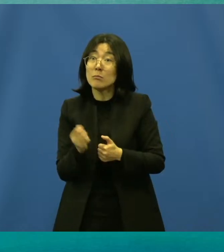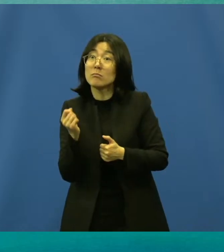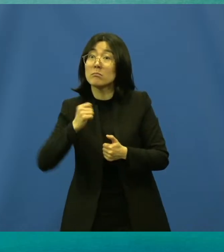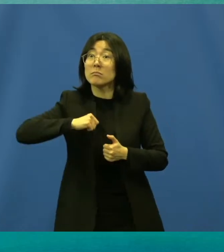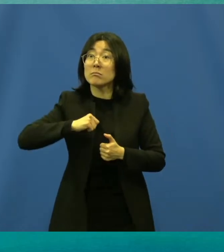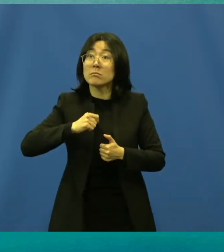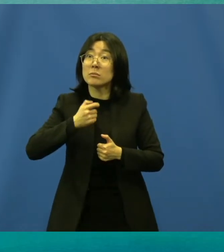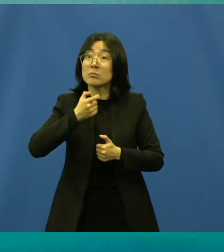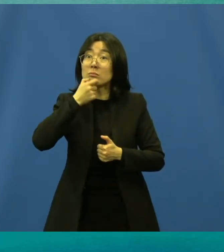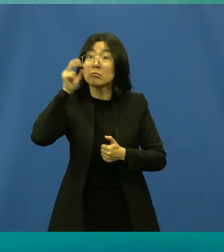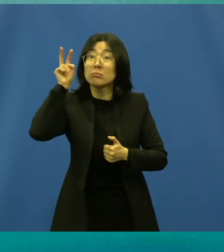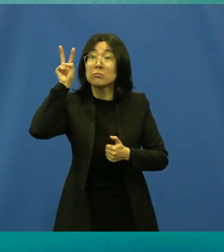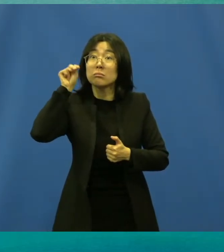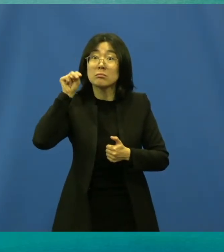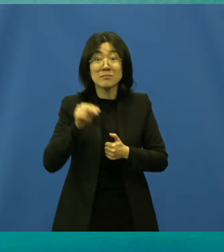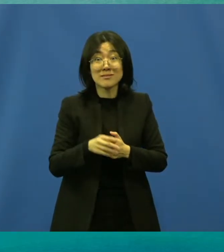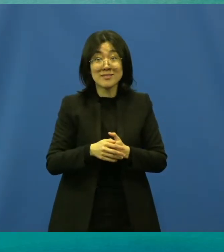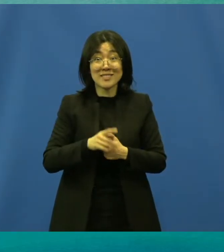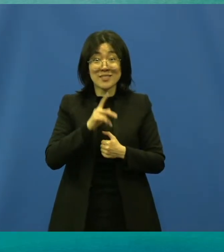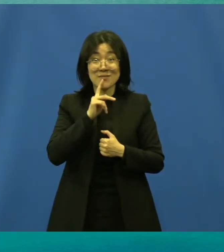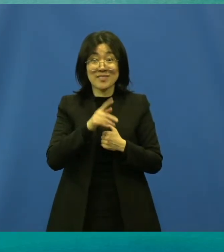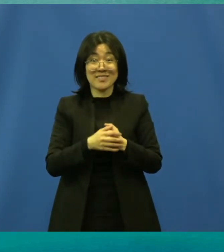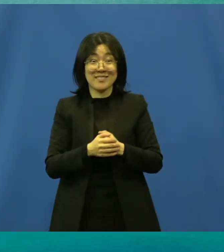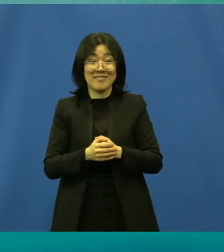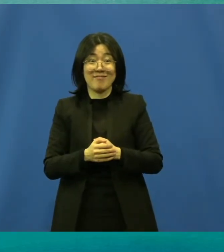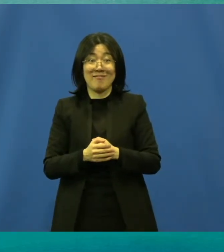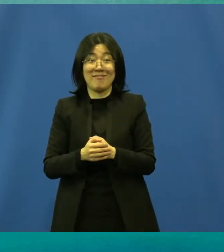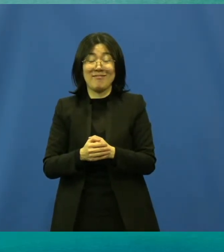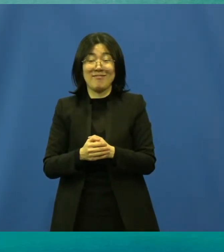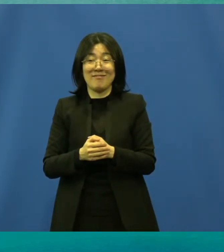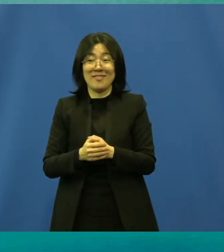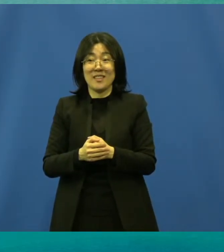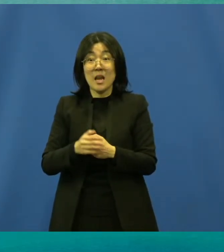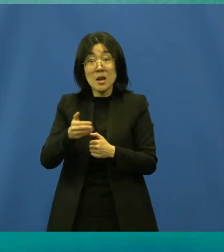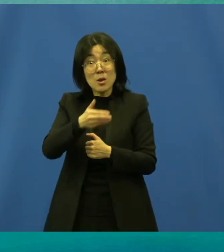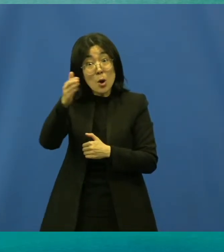아래에 있습니다. 말씀으로 천지를 창조하셨습니다.